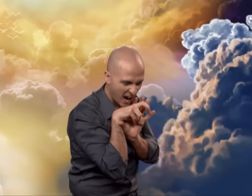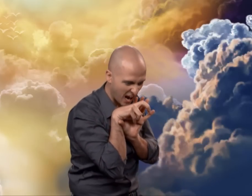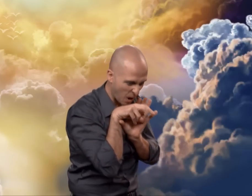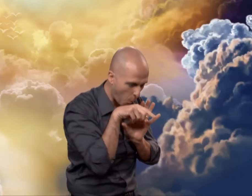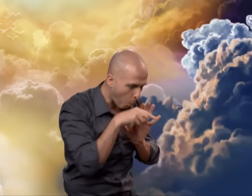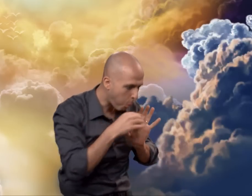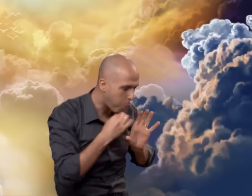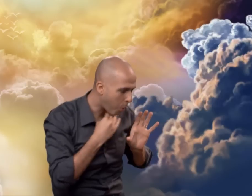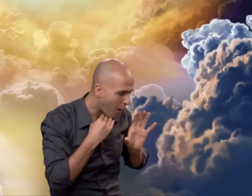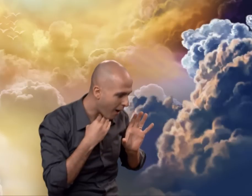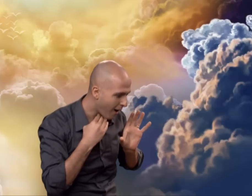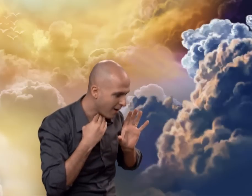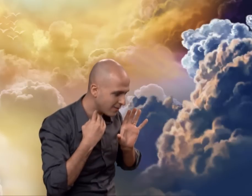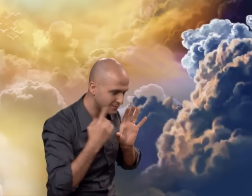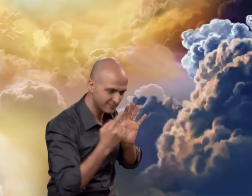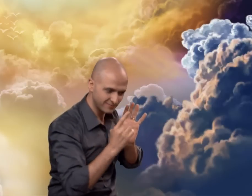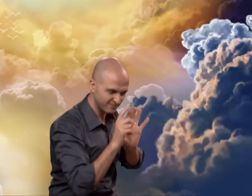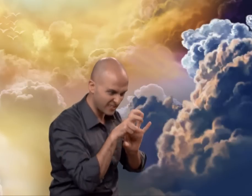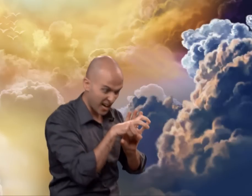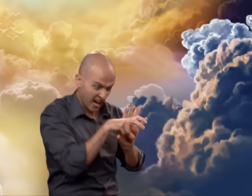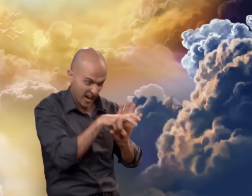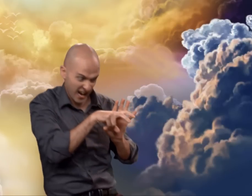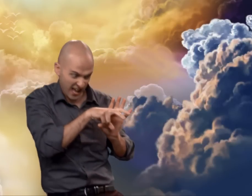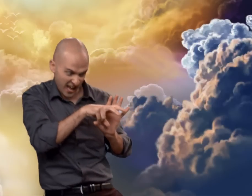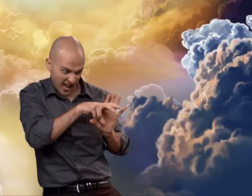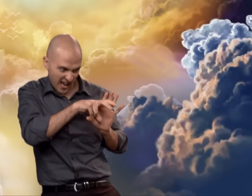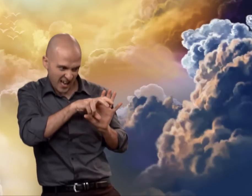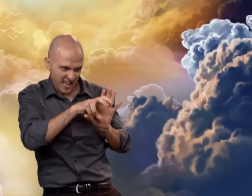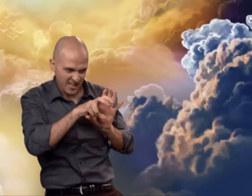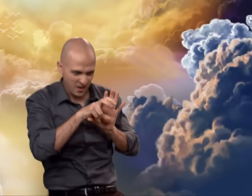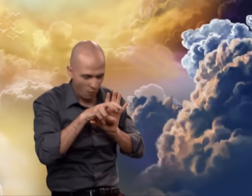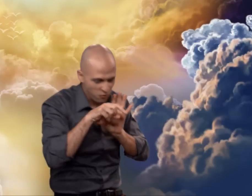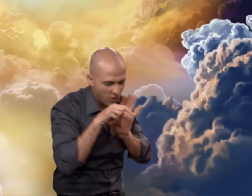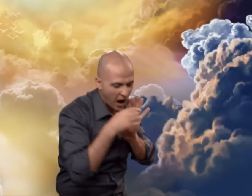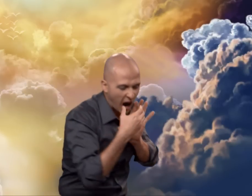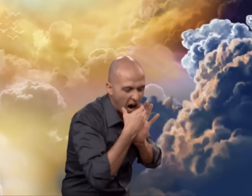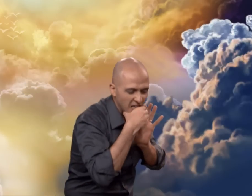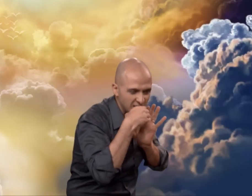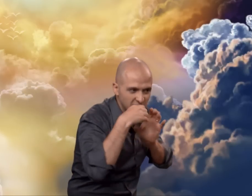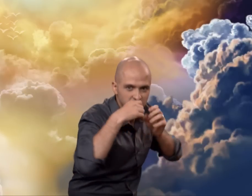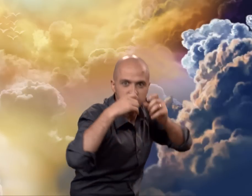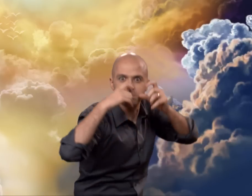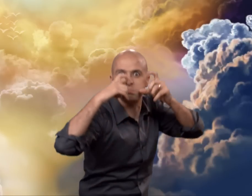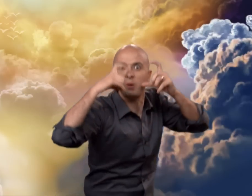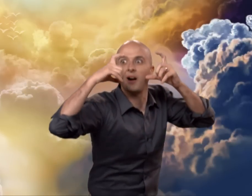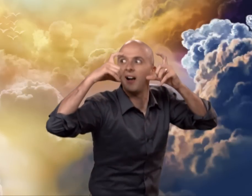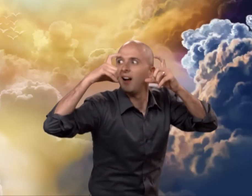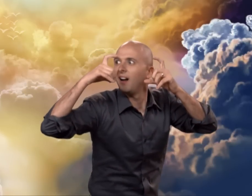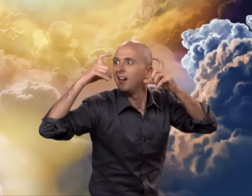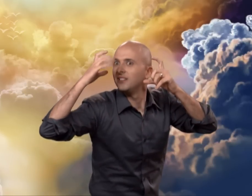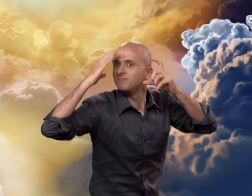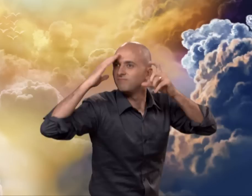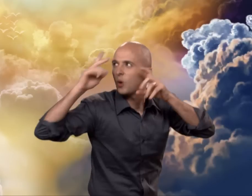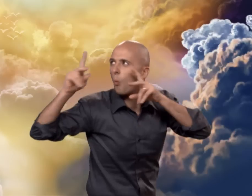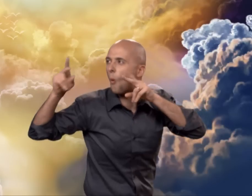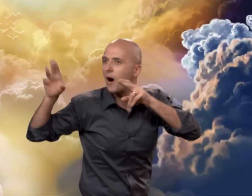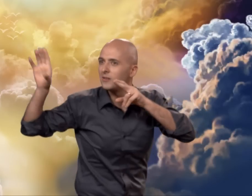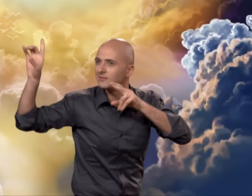morrerão. Então a serpente disse à mulher: certamente não morrereis, porque Deus sabe que no dia em que